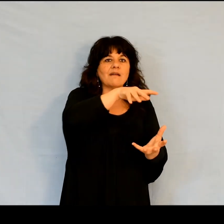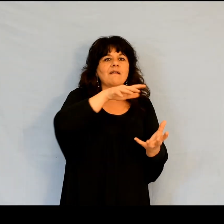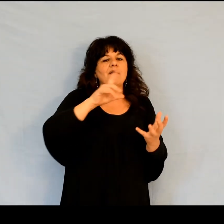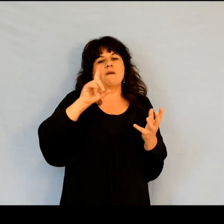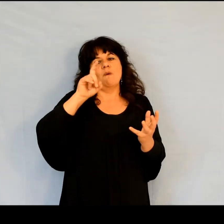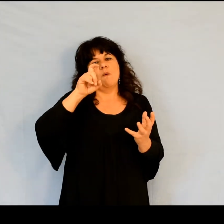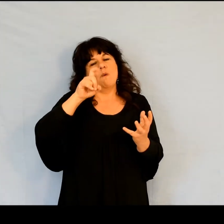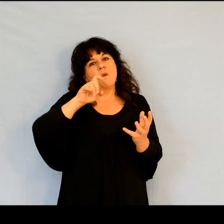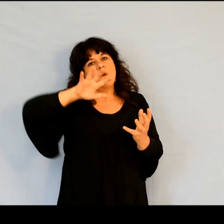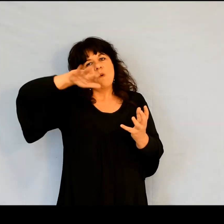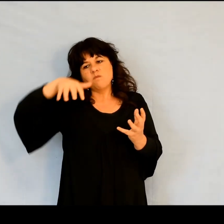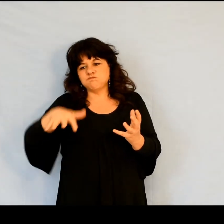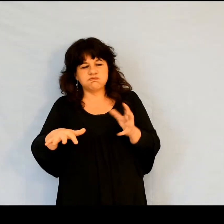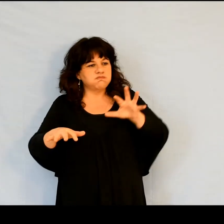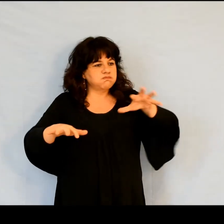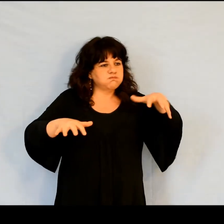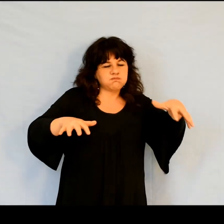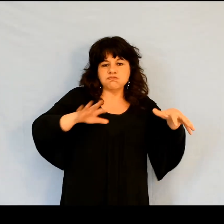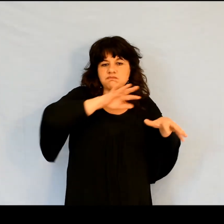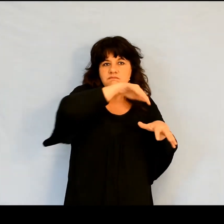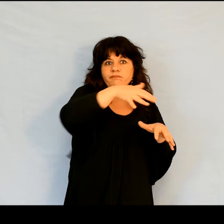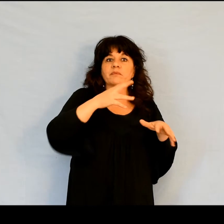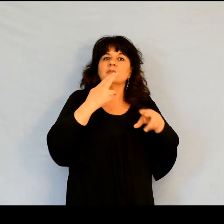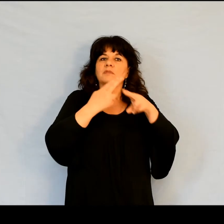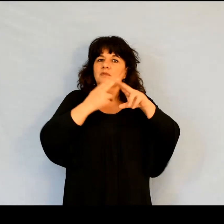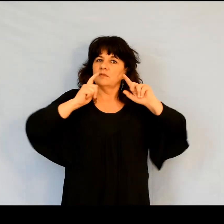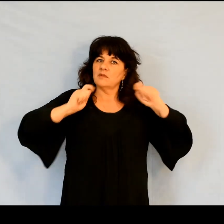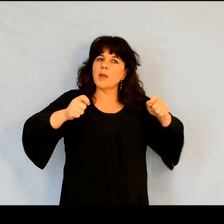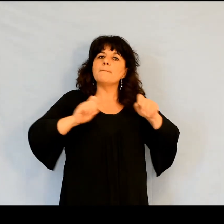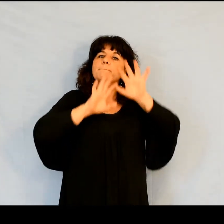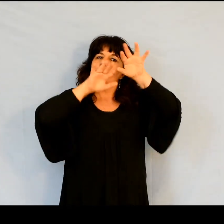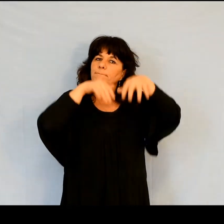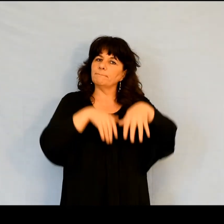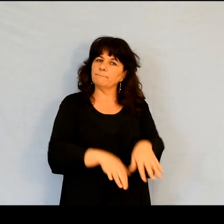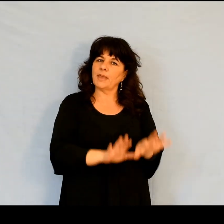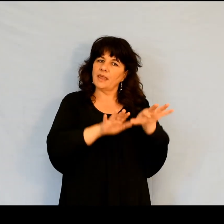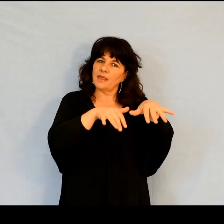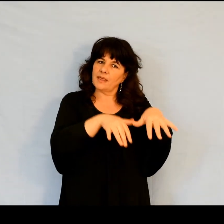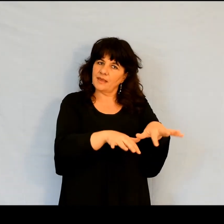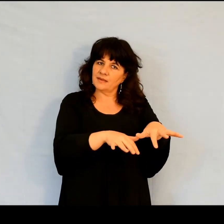mer. Et Dieu vit que cela était bon.